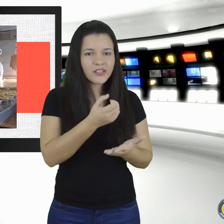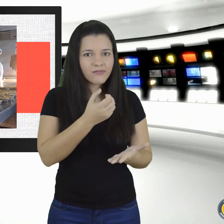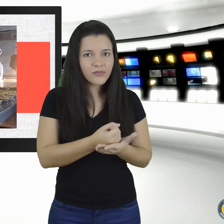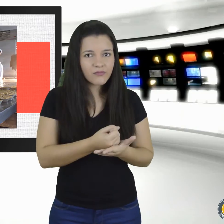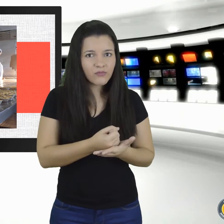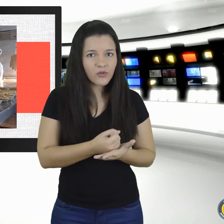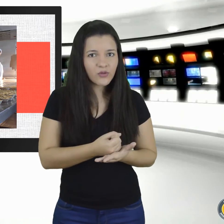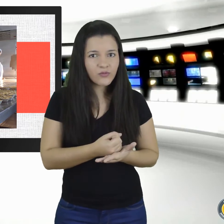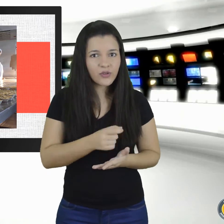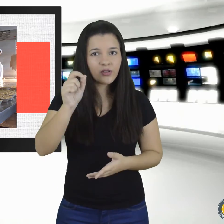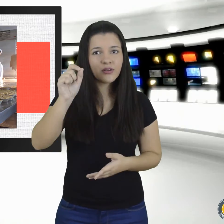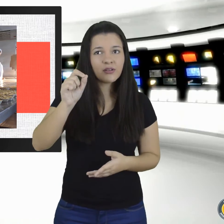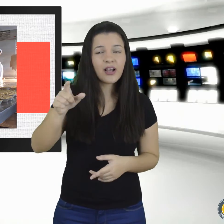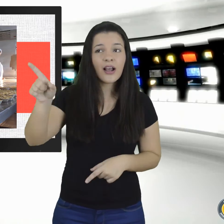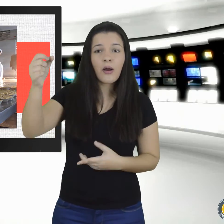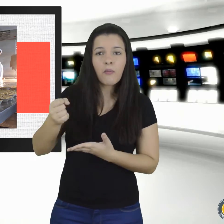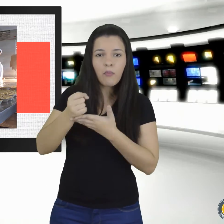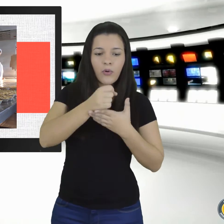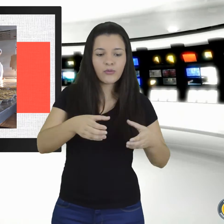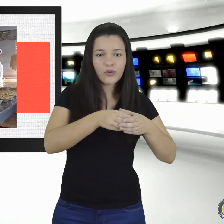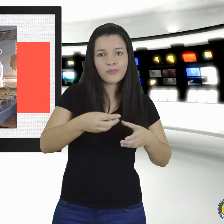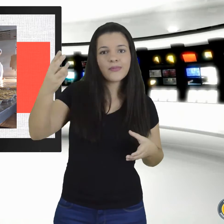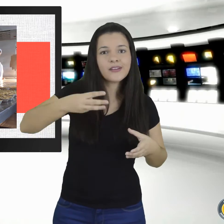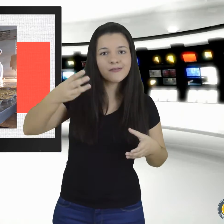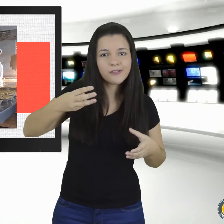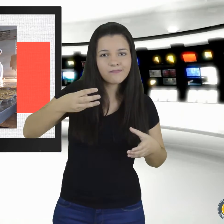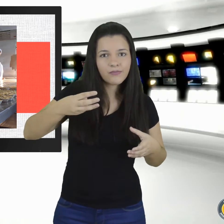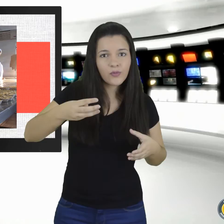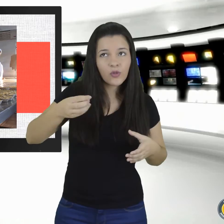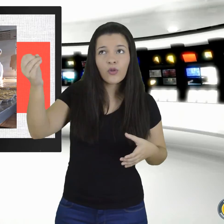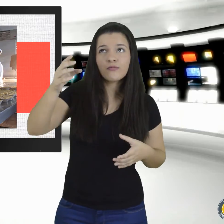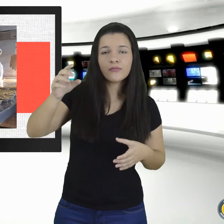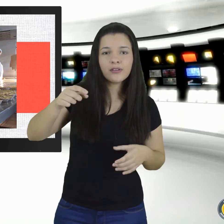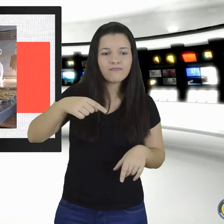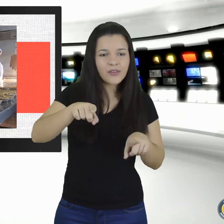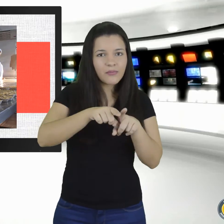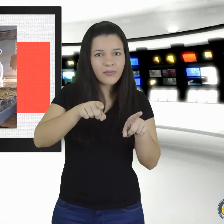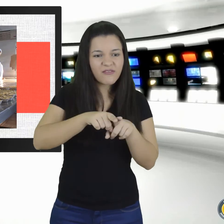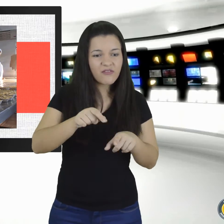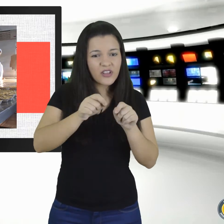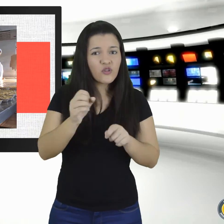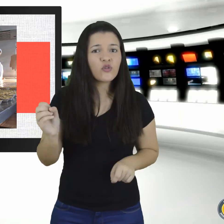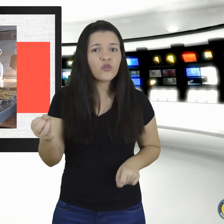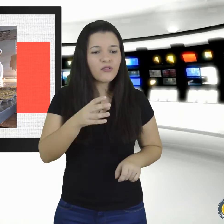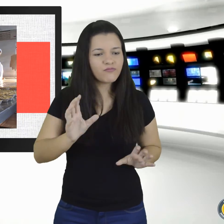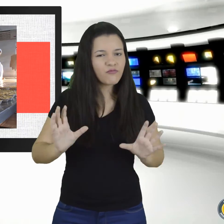fundos de apoio ao terceiro setor e criamos novos eventos sociais e projetos de